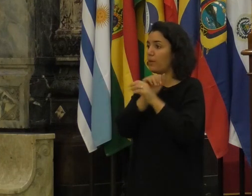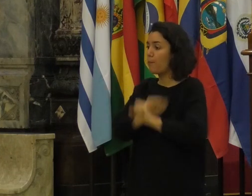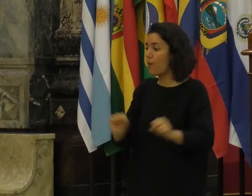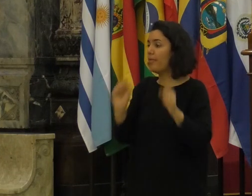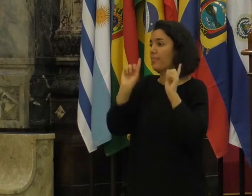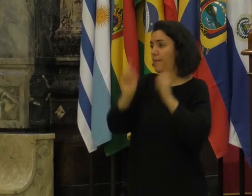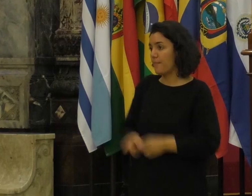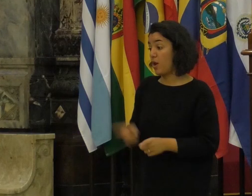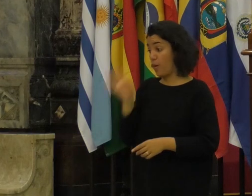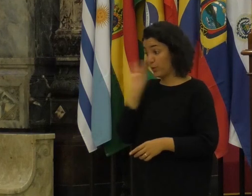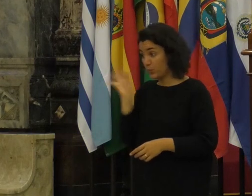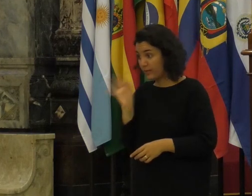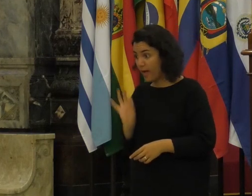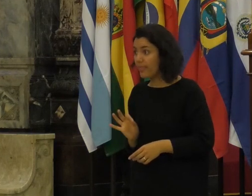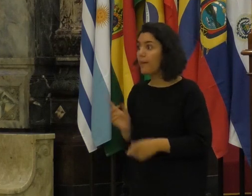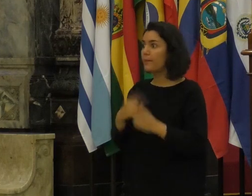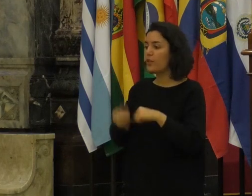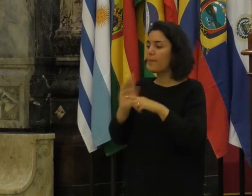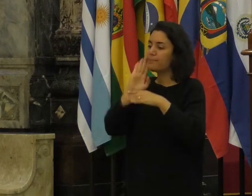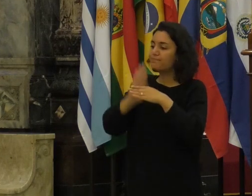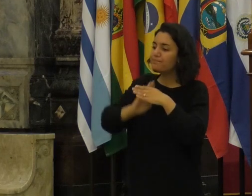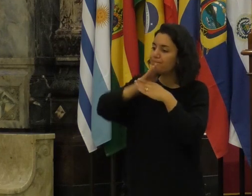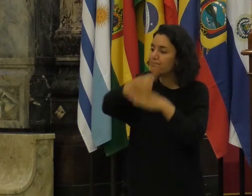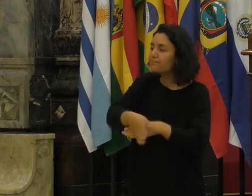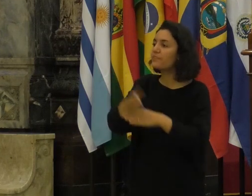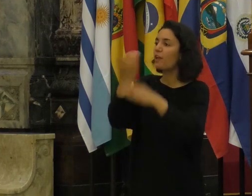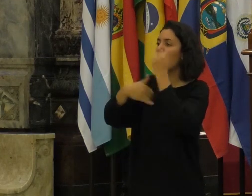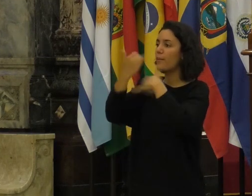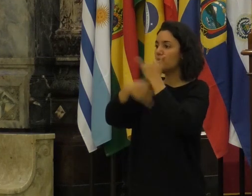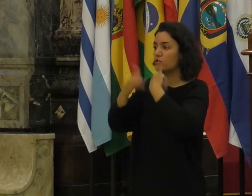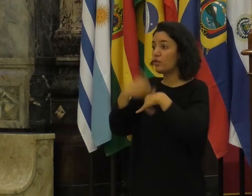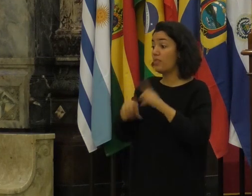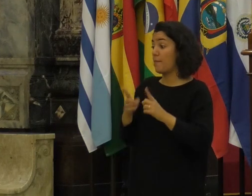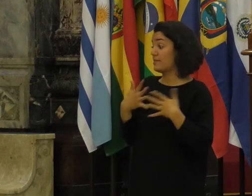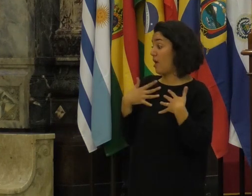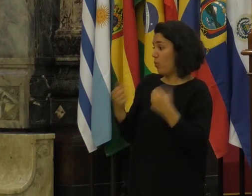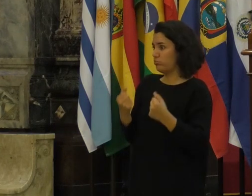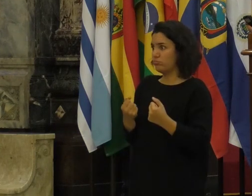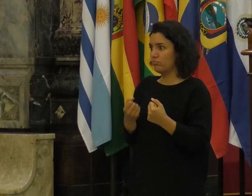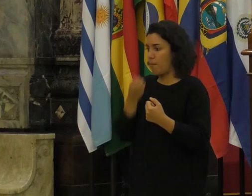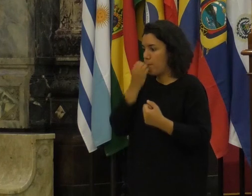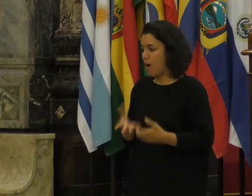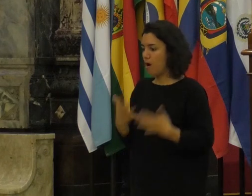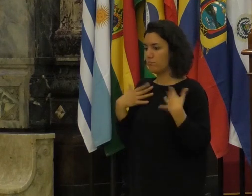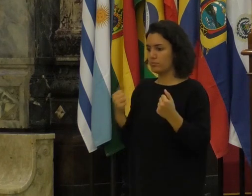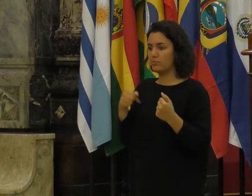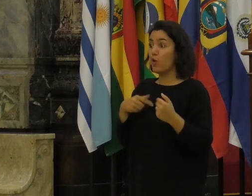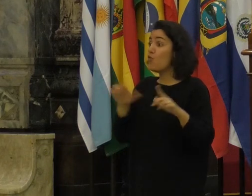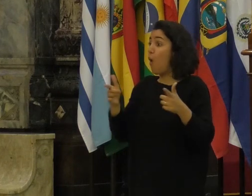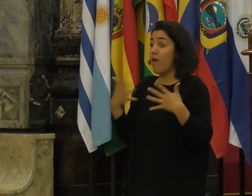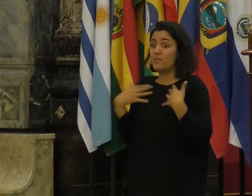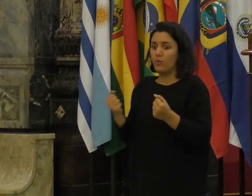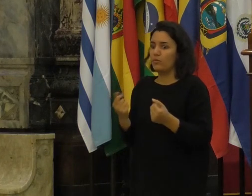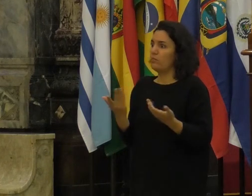de las oportunidades de acceder a información, tener buena salud. Sin tener buena salud es muy difícil acceder